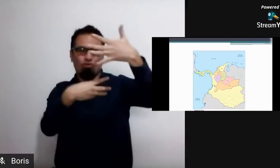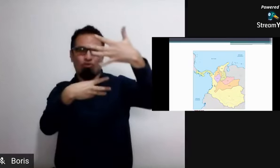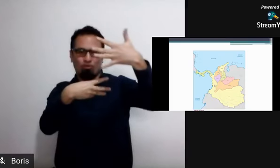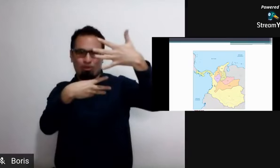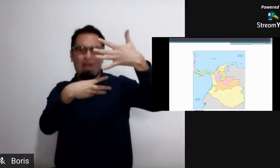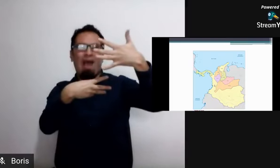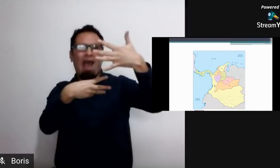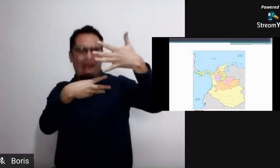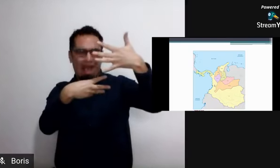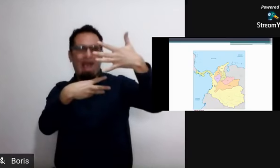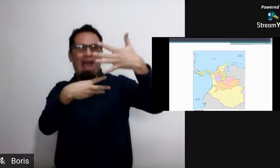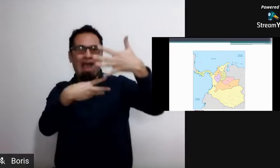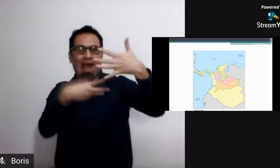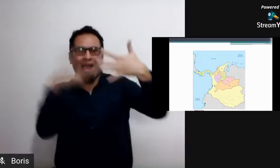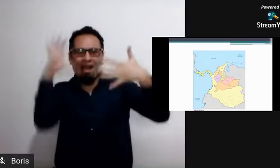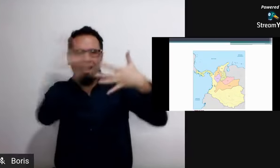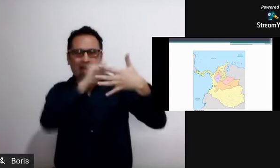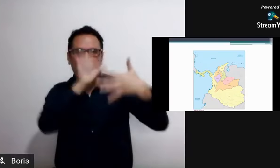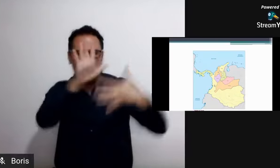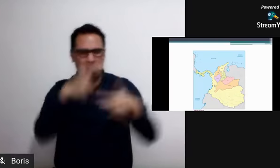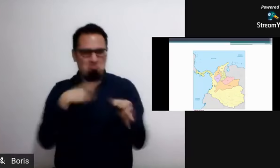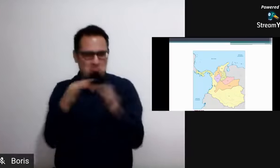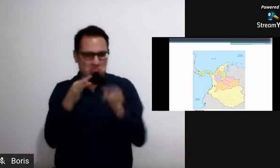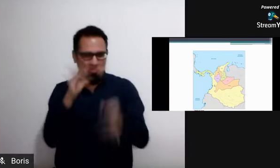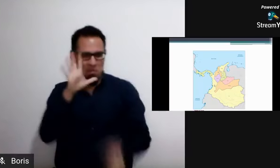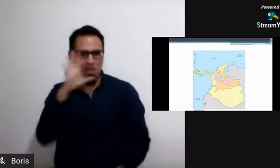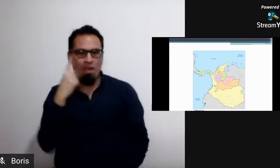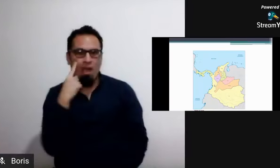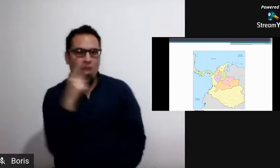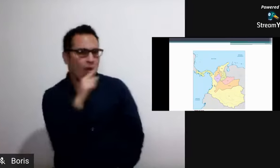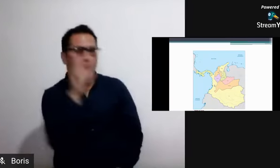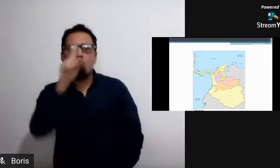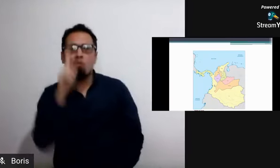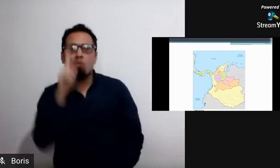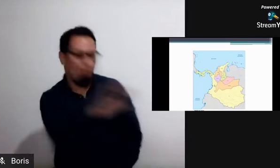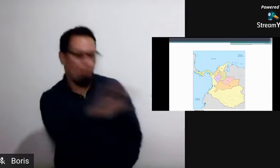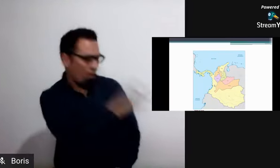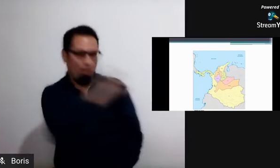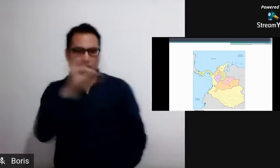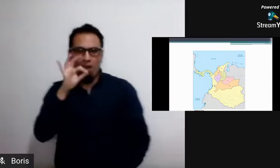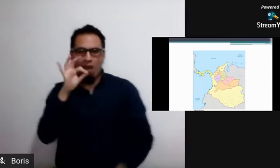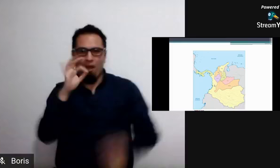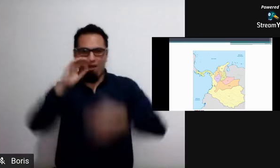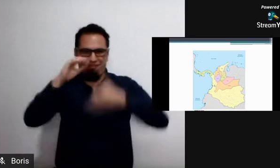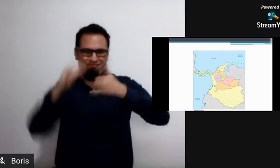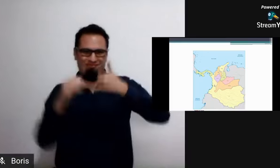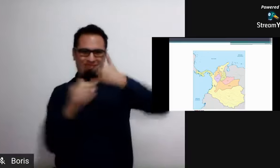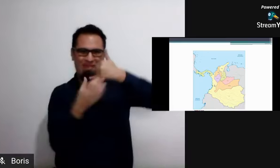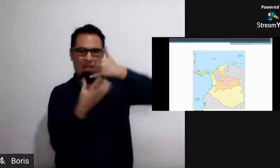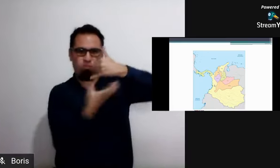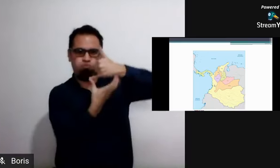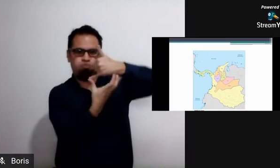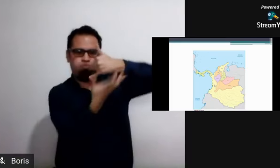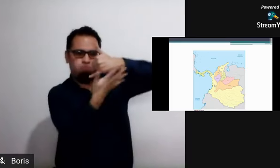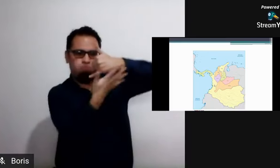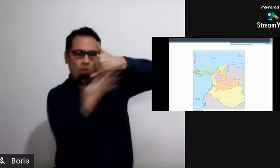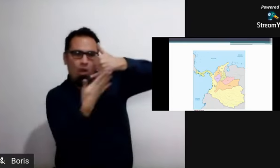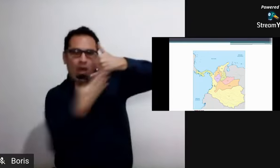En total, 8 territorios delimitados. Quiero que pongamos mucha atención a este mapa.